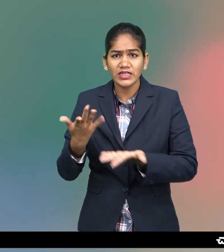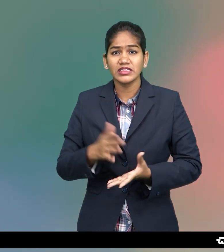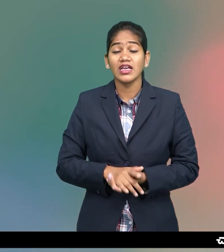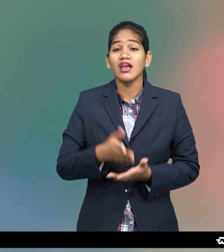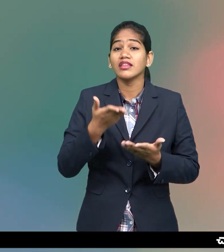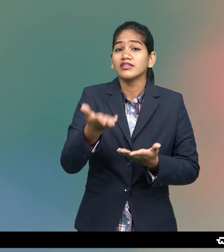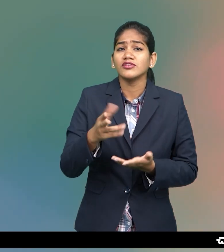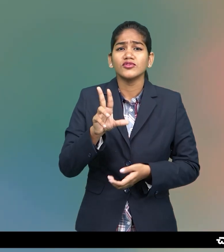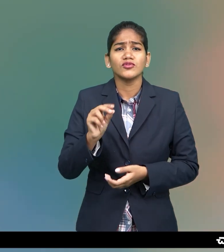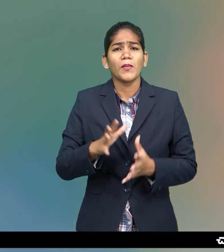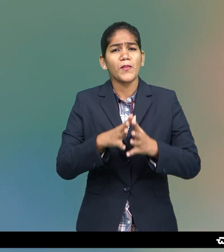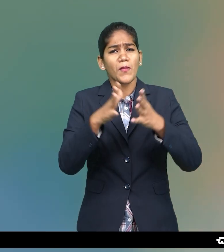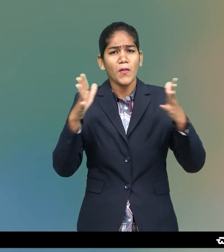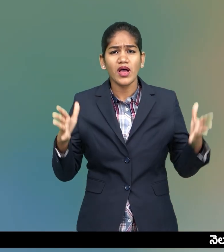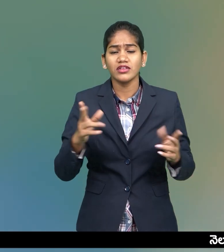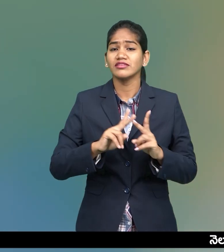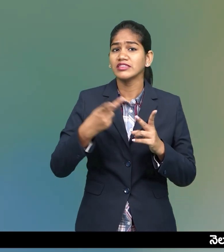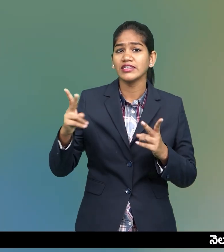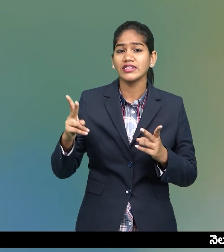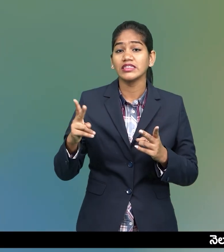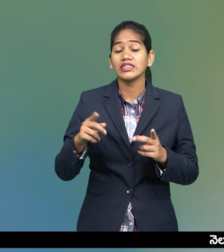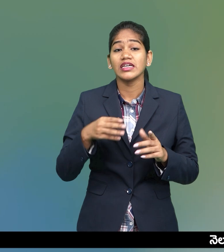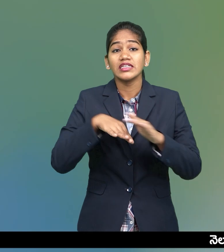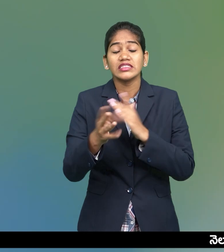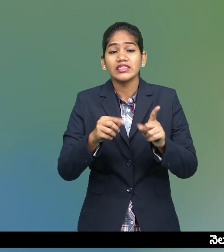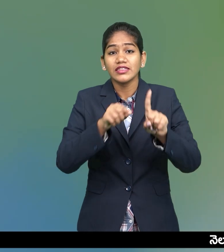చాలా తేడా లేదు. నెలల్లో ఉష్ణోగ్రతలో.